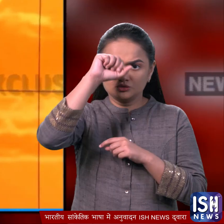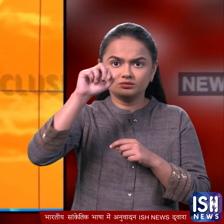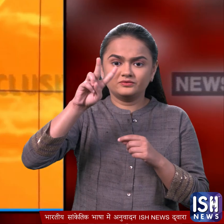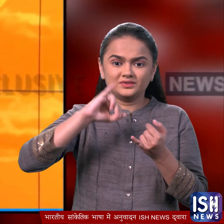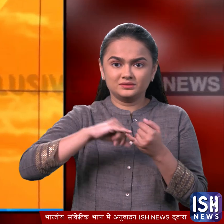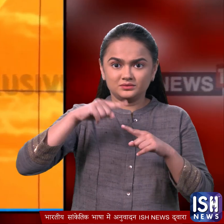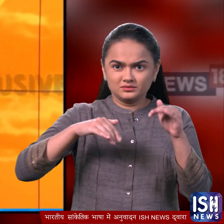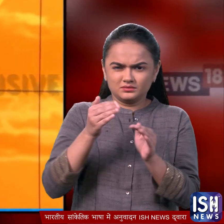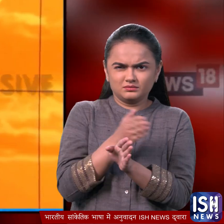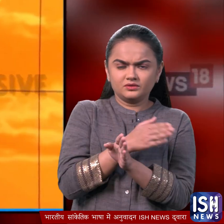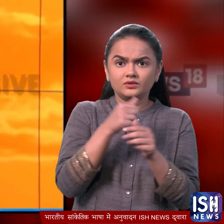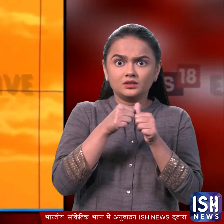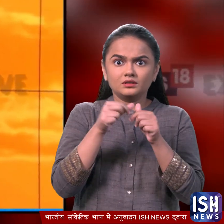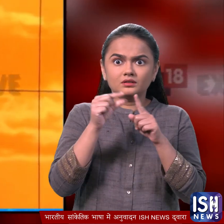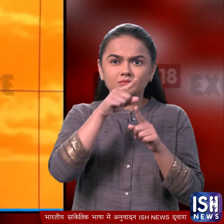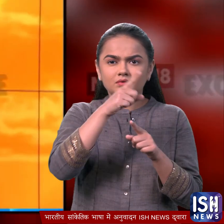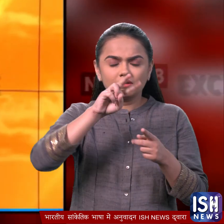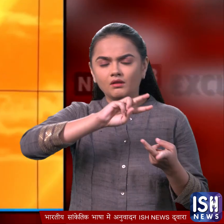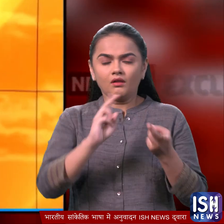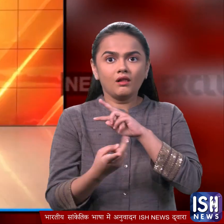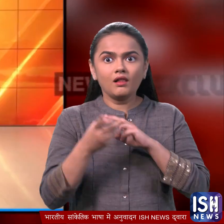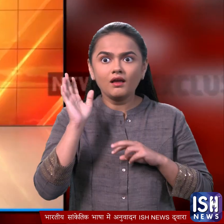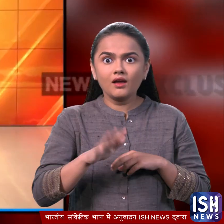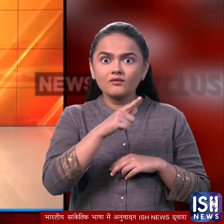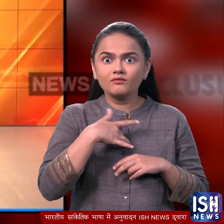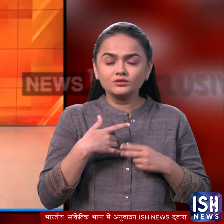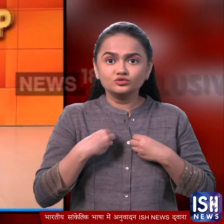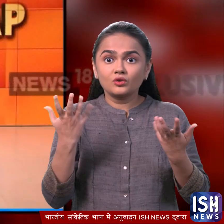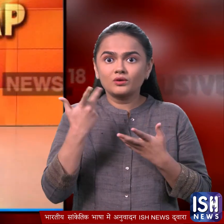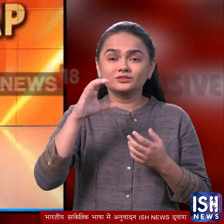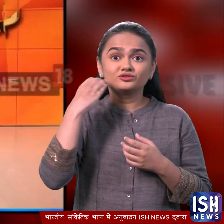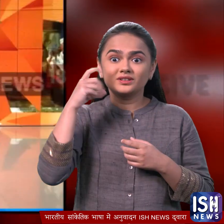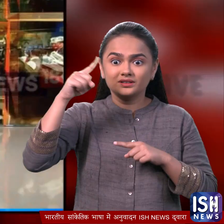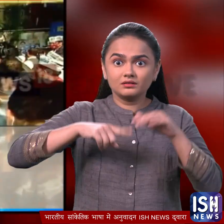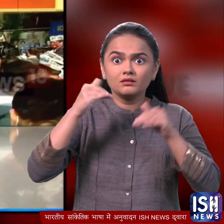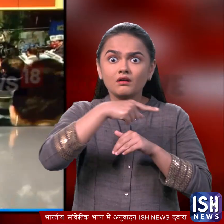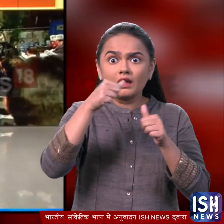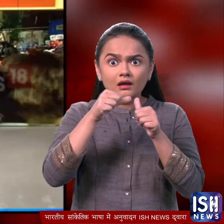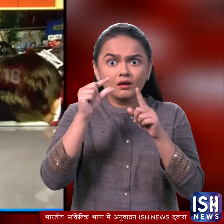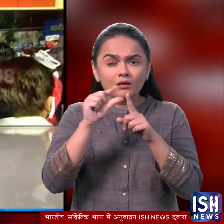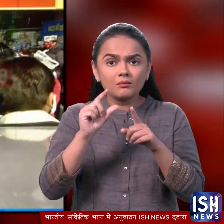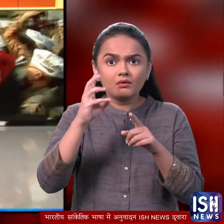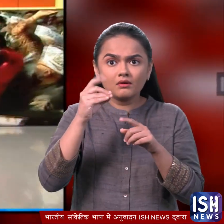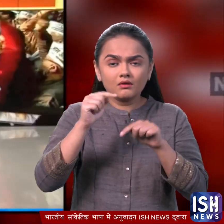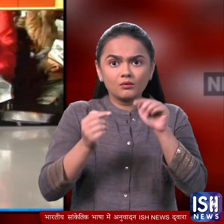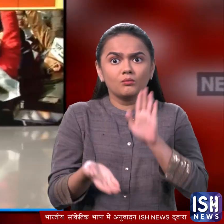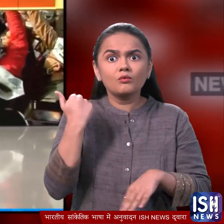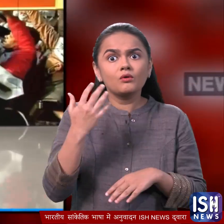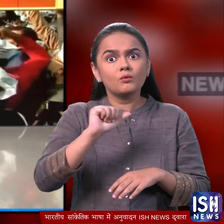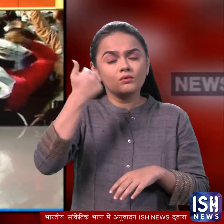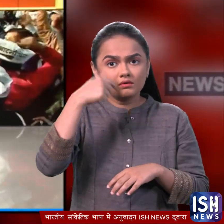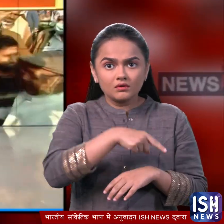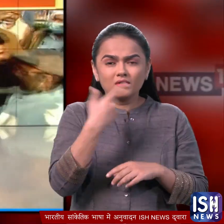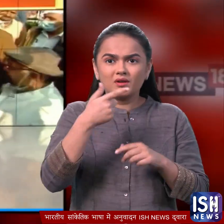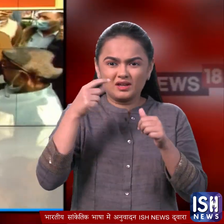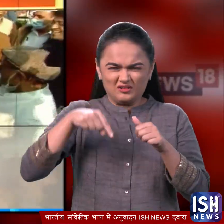पंजाब में विधानसभा चुनाव से पहले आम आदमी पार्टी ने बड़ा उलटफेर किया और चंडीगढ़ नगर निगम के चुनाव में सबसे ज्यादा सीटें जीत ली। ये पहला मौका है जब आम आदमी